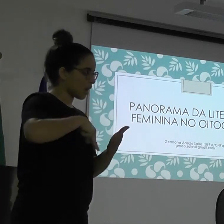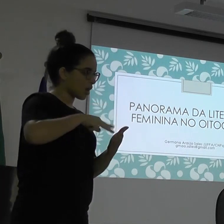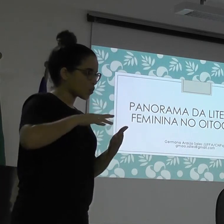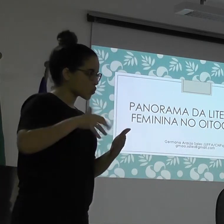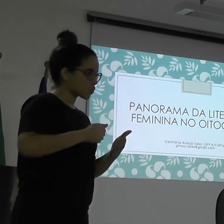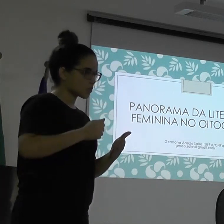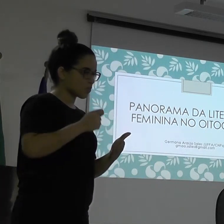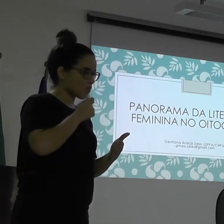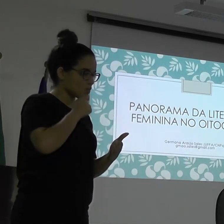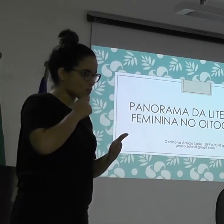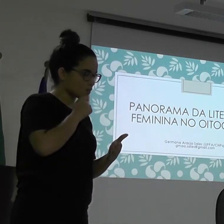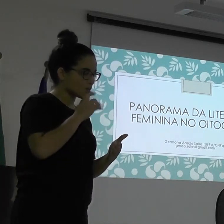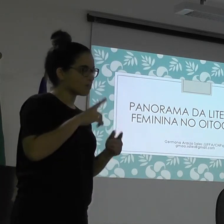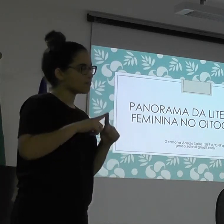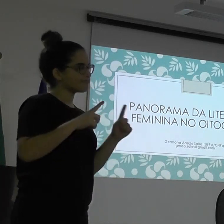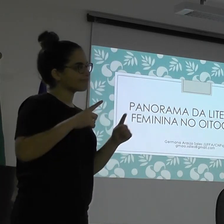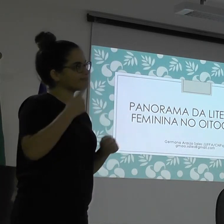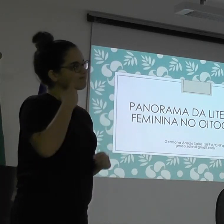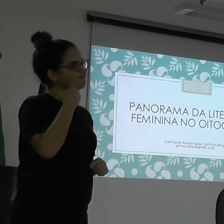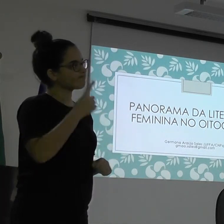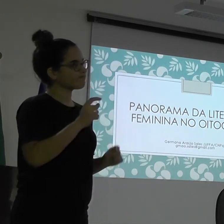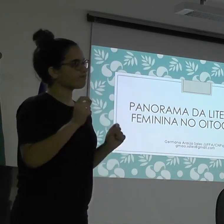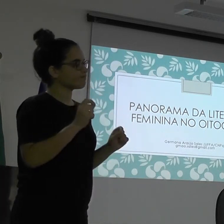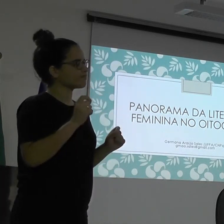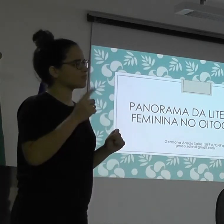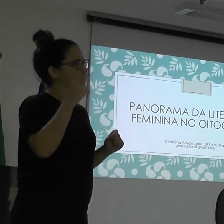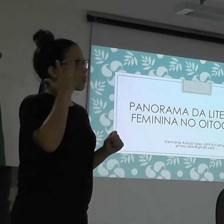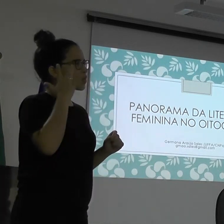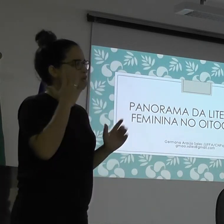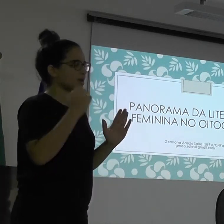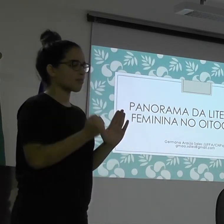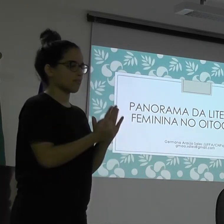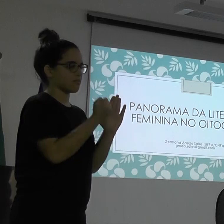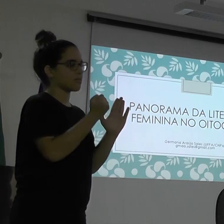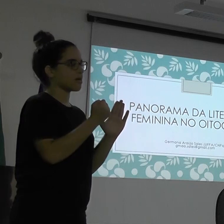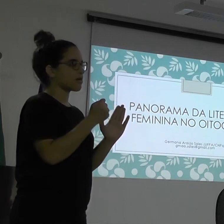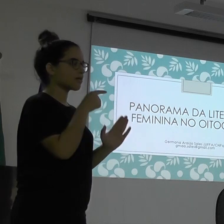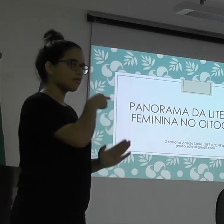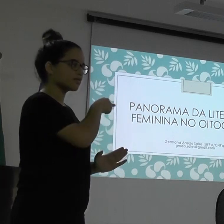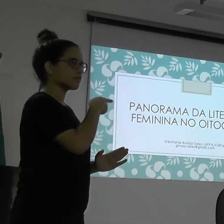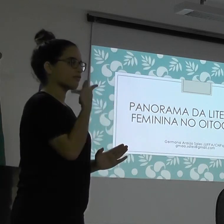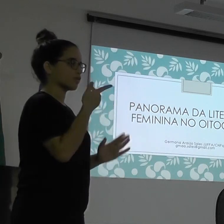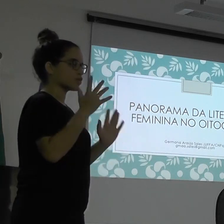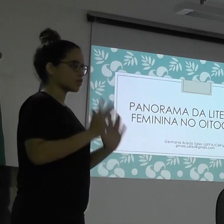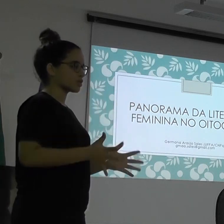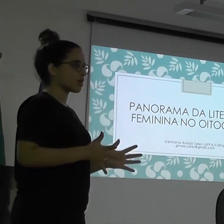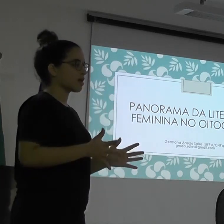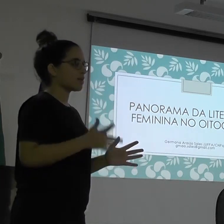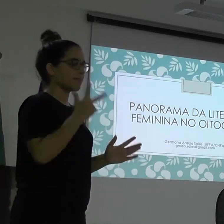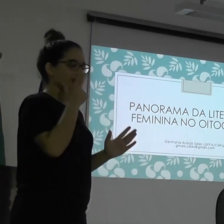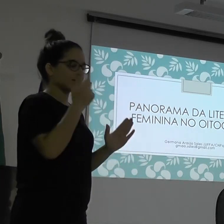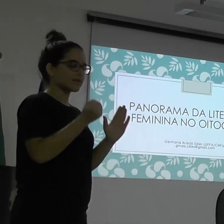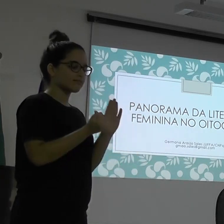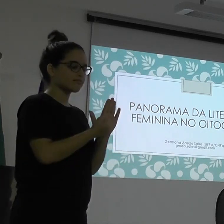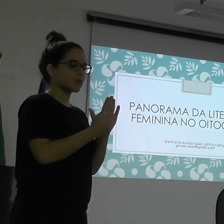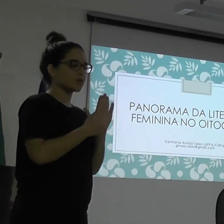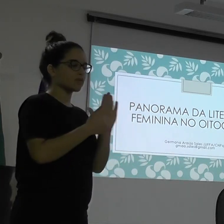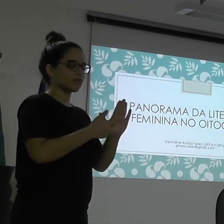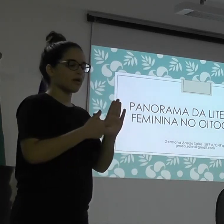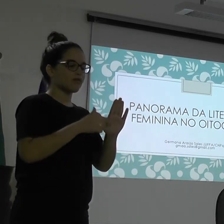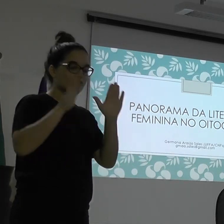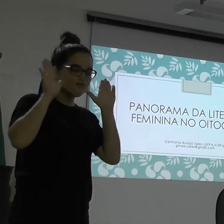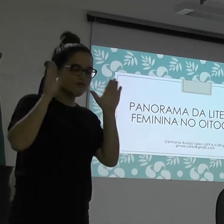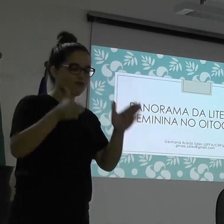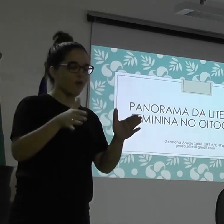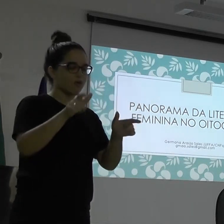Achei bastante interessante, que acho que a marca dele é o que a professora falou, né? Ela dá voz para os